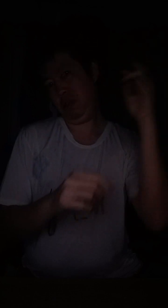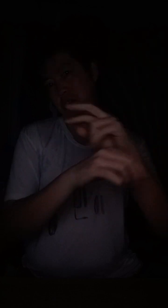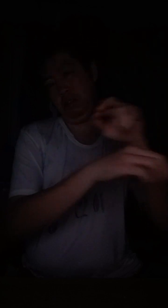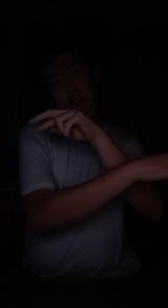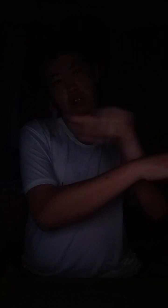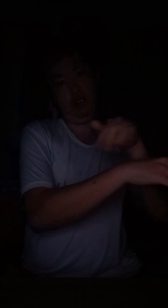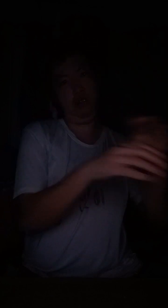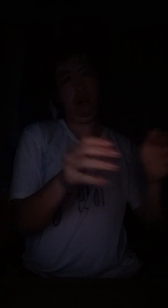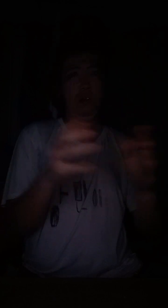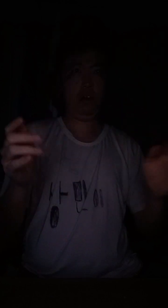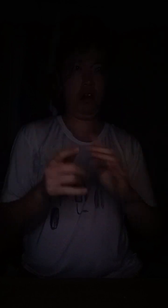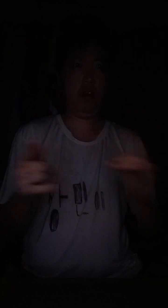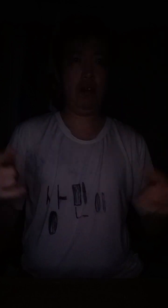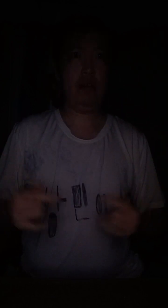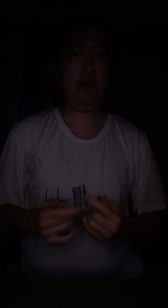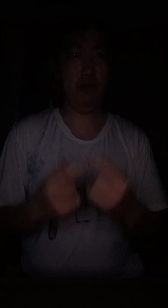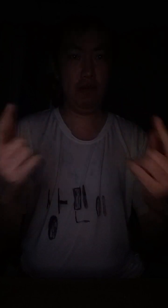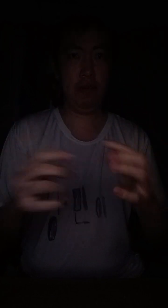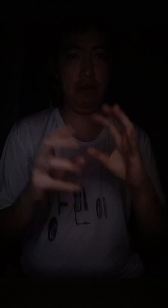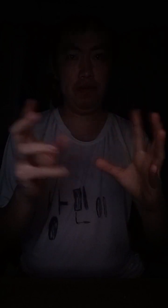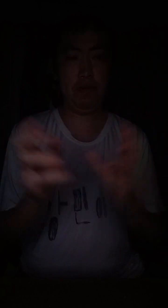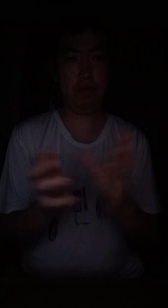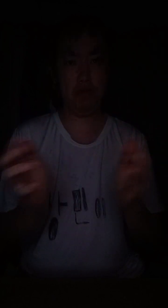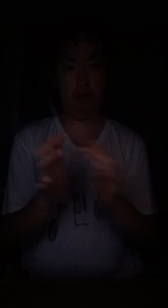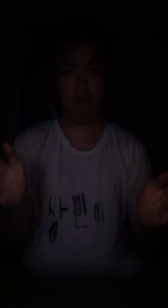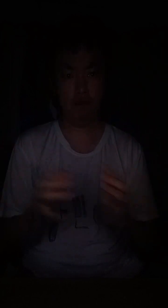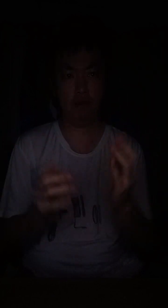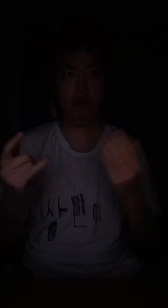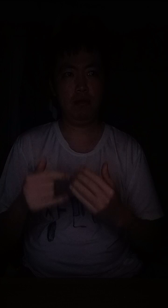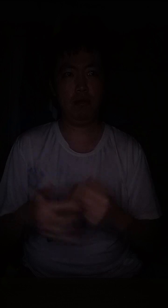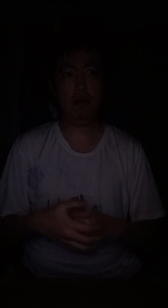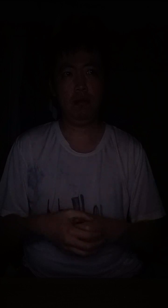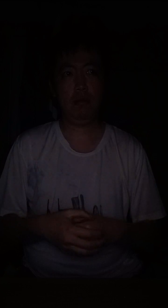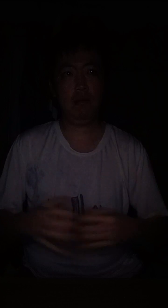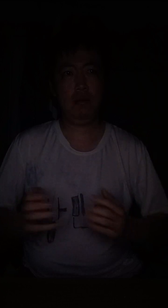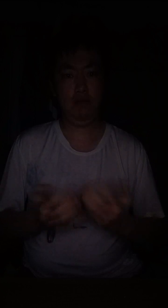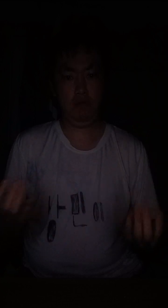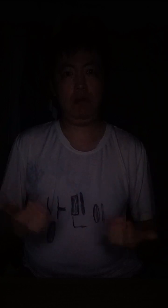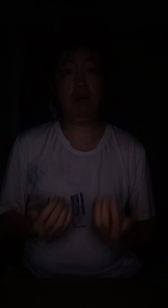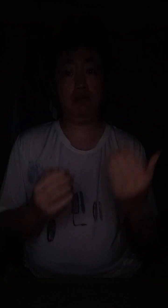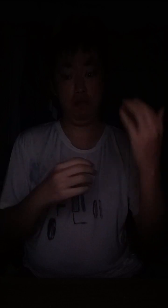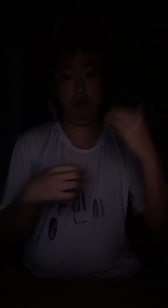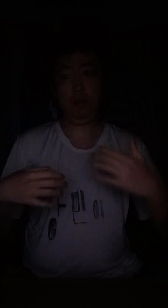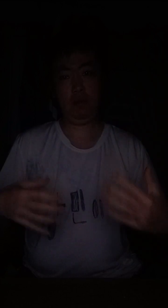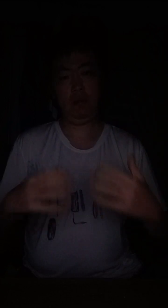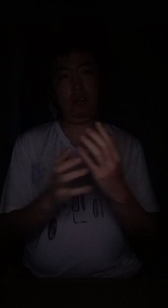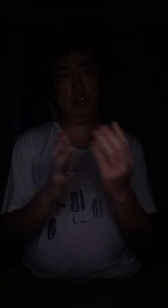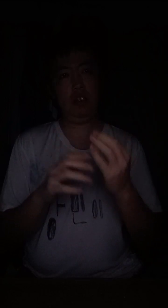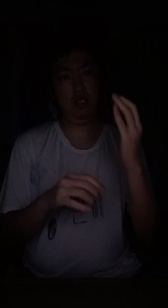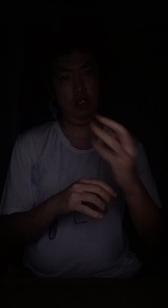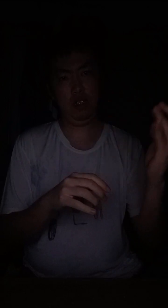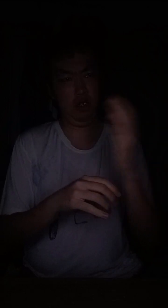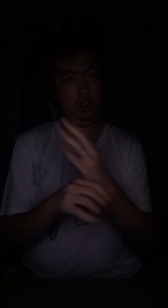있는지 확인하고 가림막과 안심 거울을 설치합니다. 우리 여성분들이 굉장히 심적 고통이 심한 게